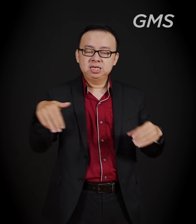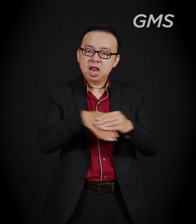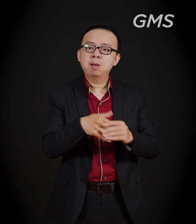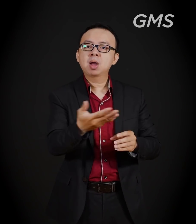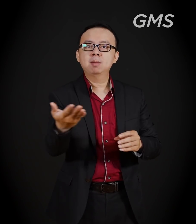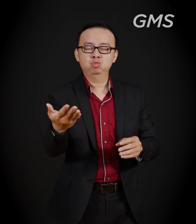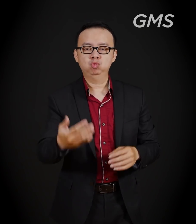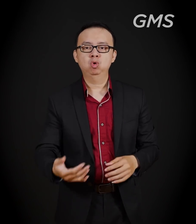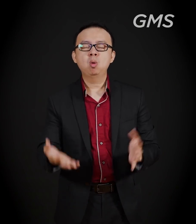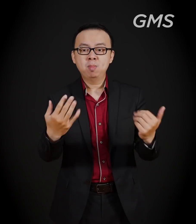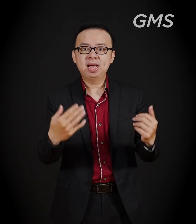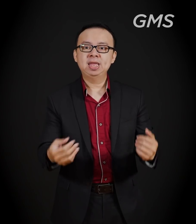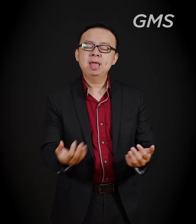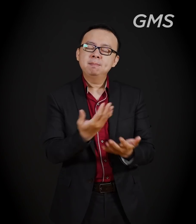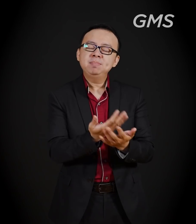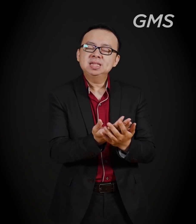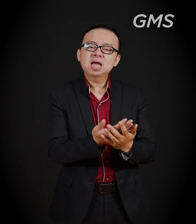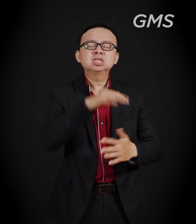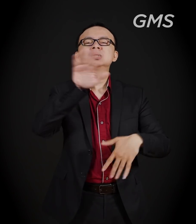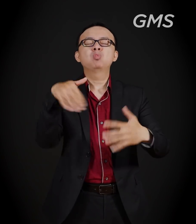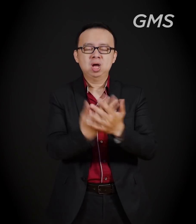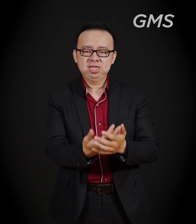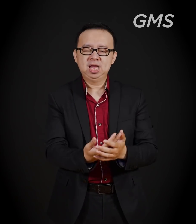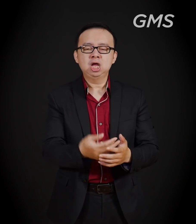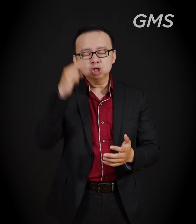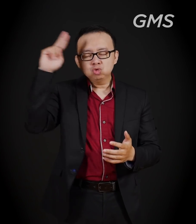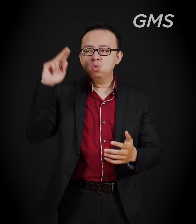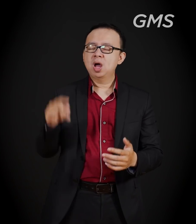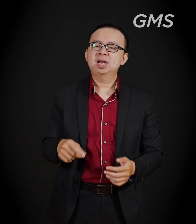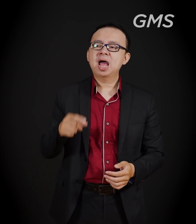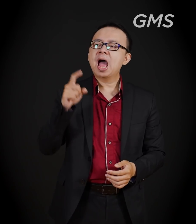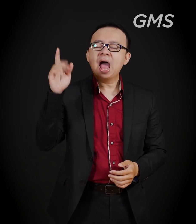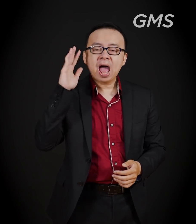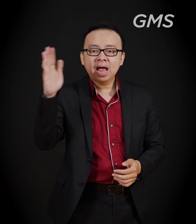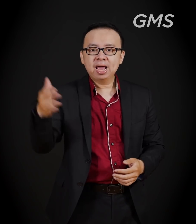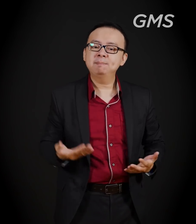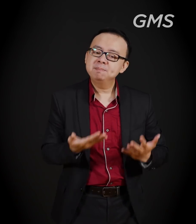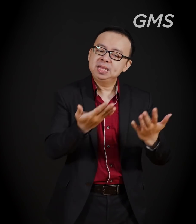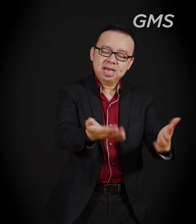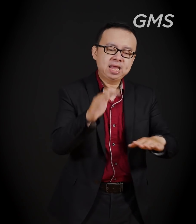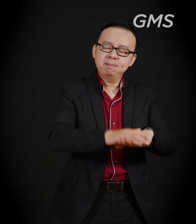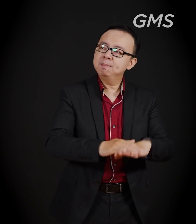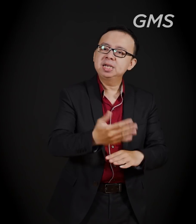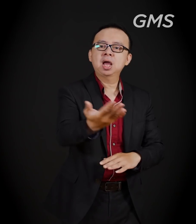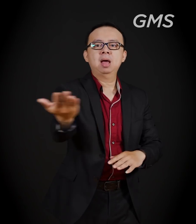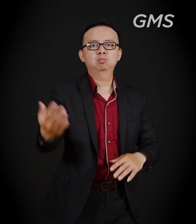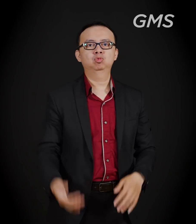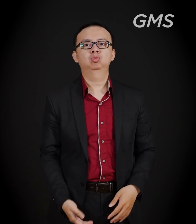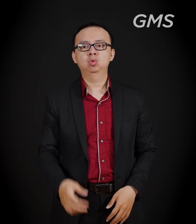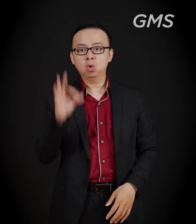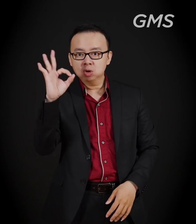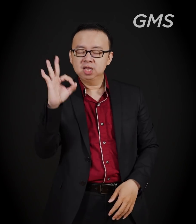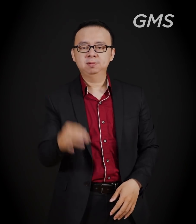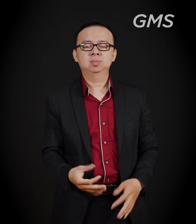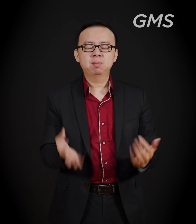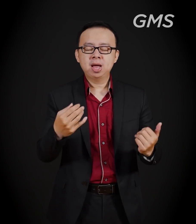saja, maka Aku akan menyediakannya bagimu. Yang setuju sama saya katakan amin. Amin. Sama-sama bilang sama